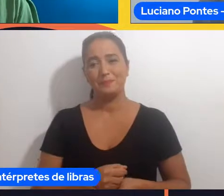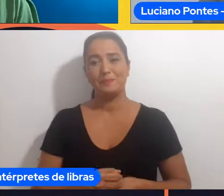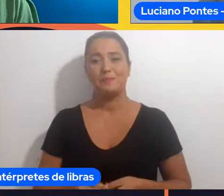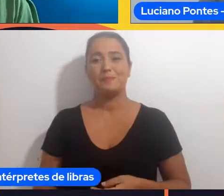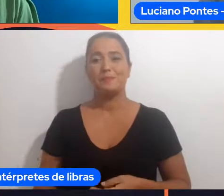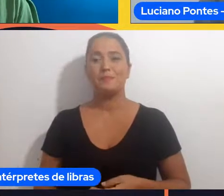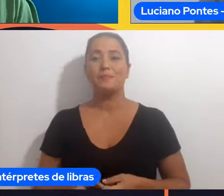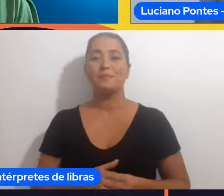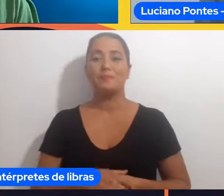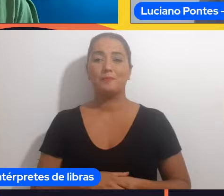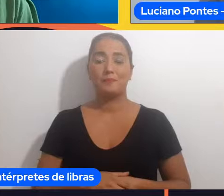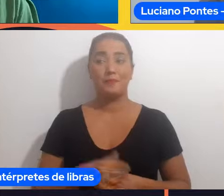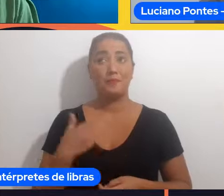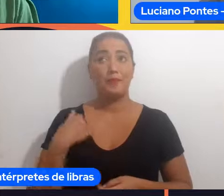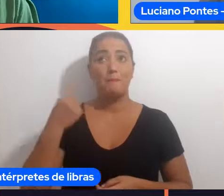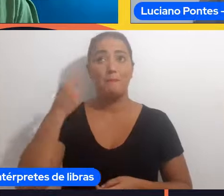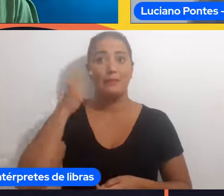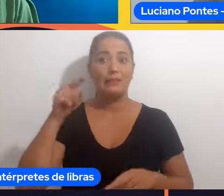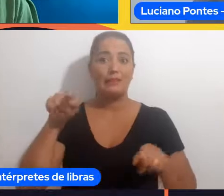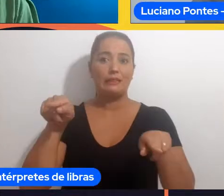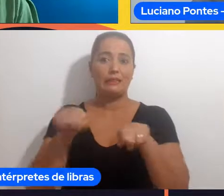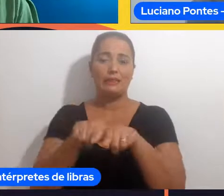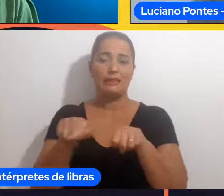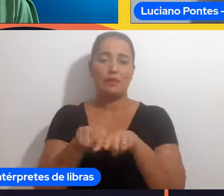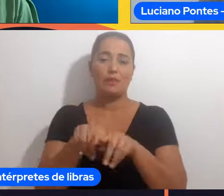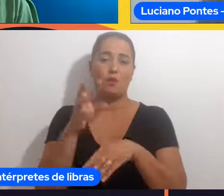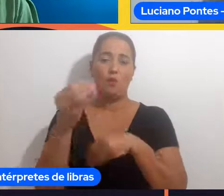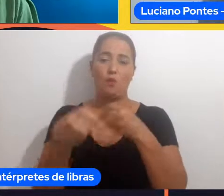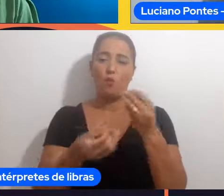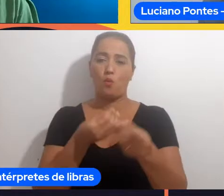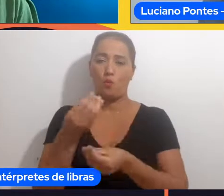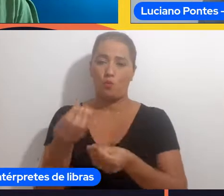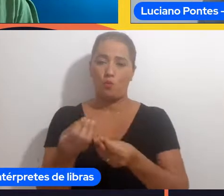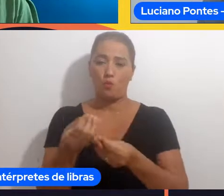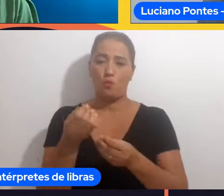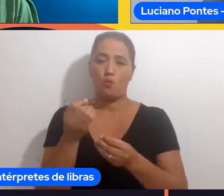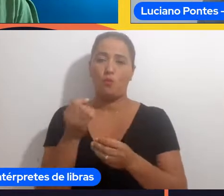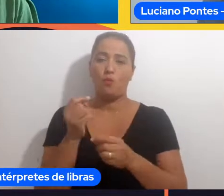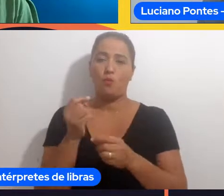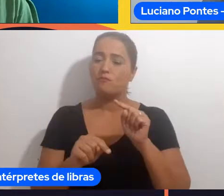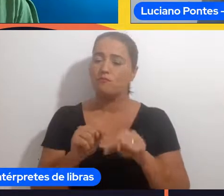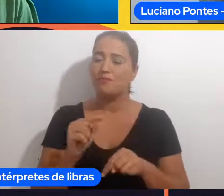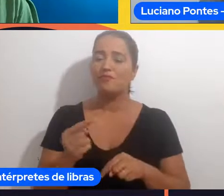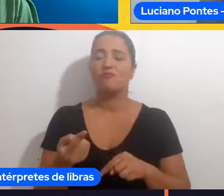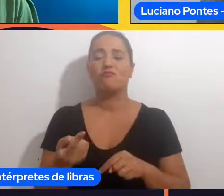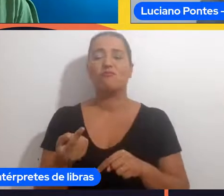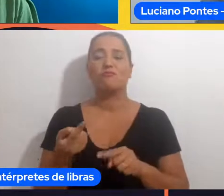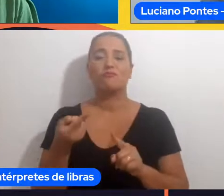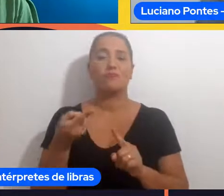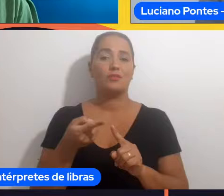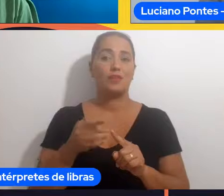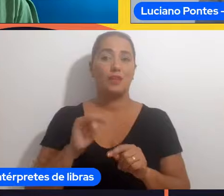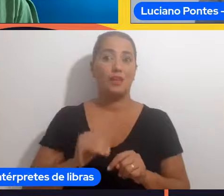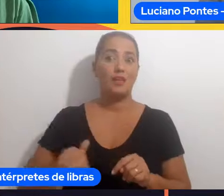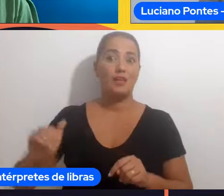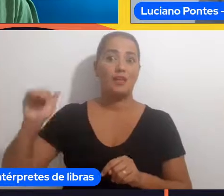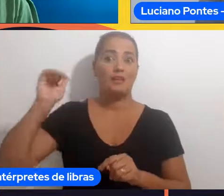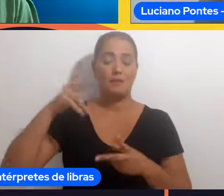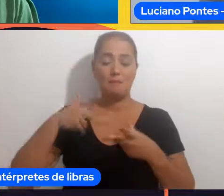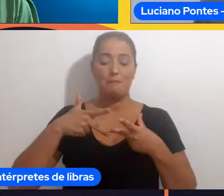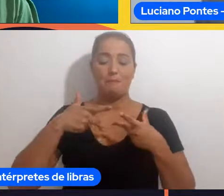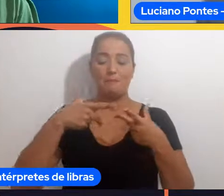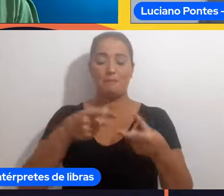Eu fico pensando também de como esses objetos, né, de como a gente, os adultos, presenteiam ou